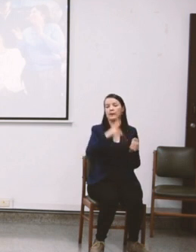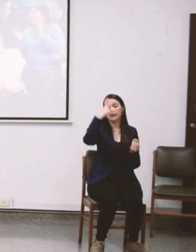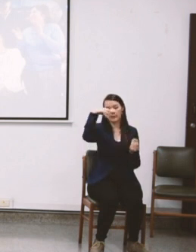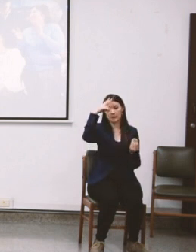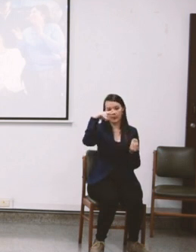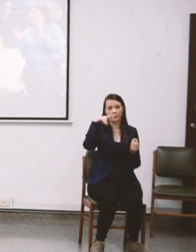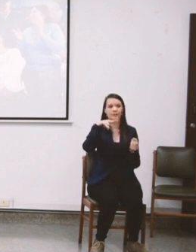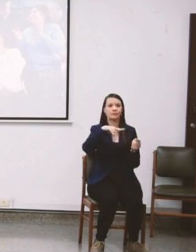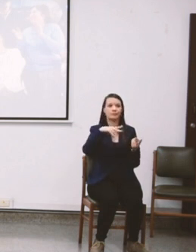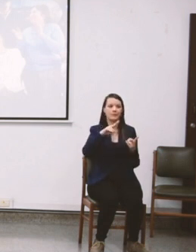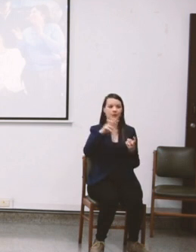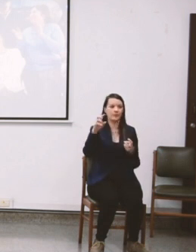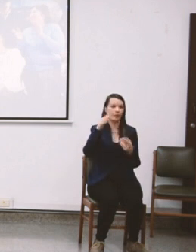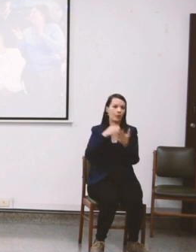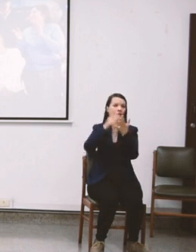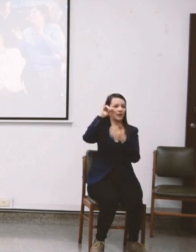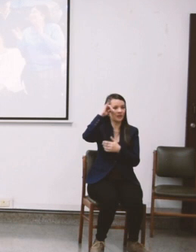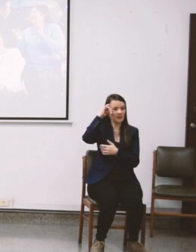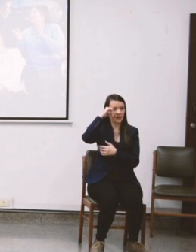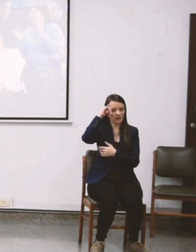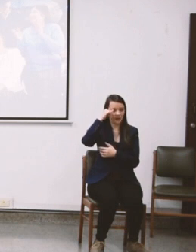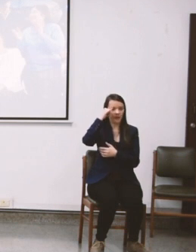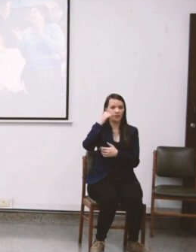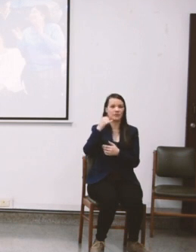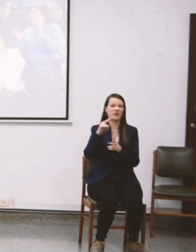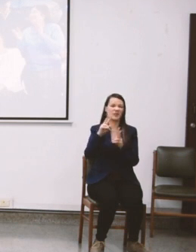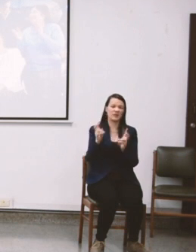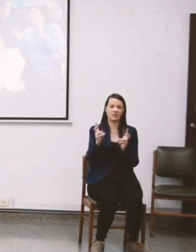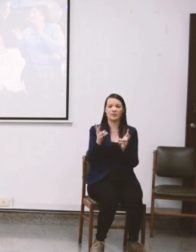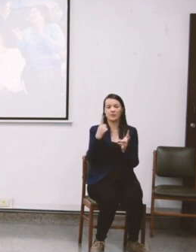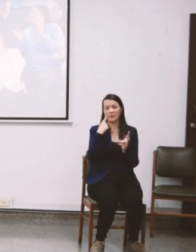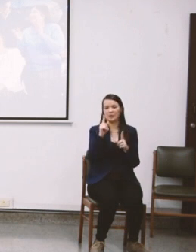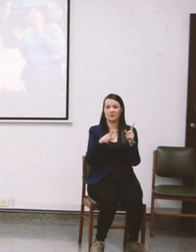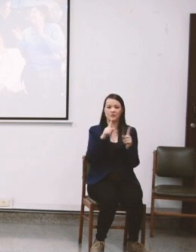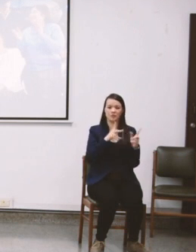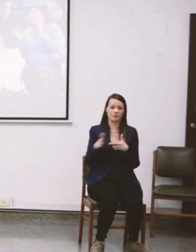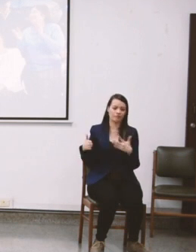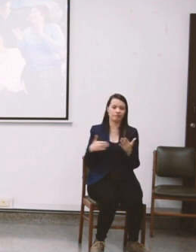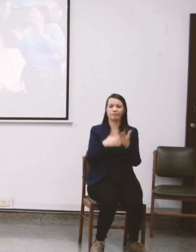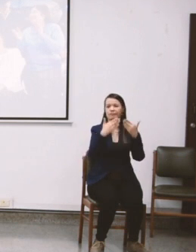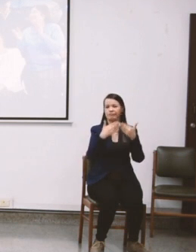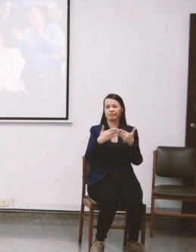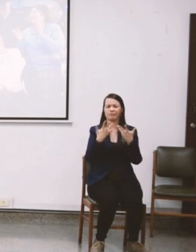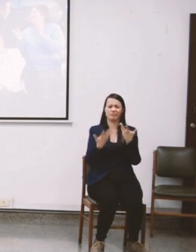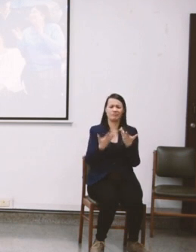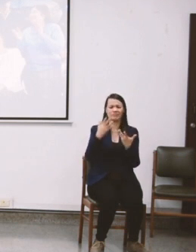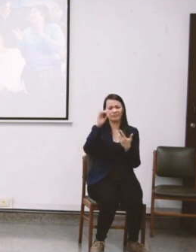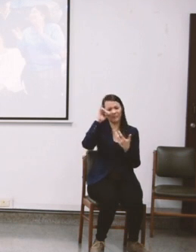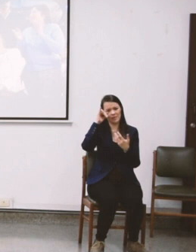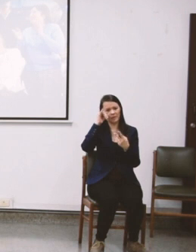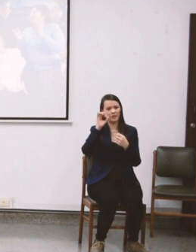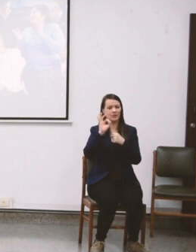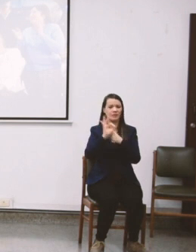la antipsiquiatría, pero además denunciando cuestiones del cuerdismo que se cruzan totalmente con temas de discapacidad intelectual,